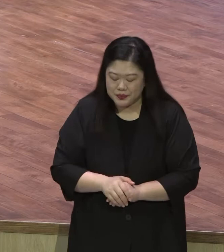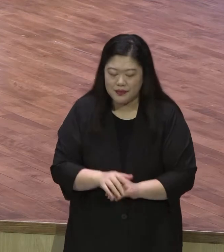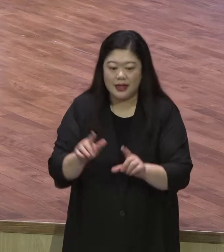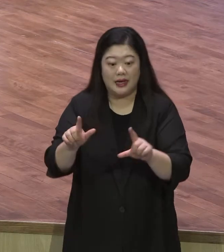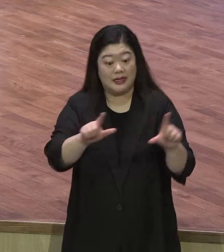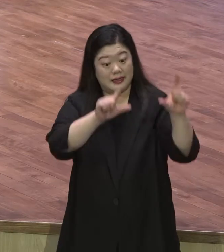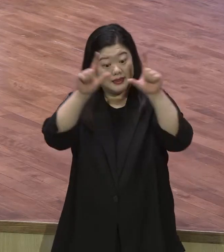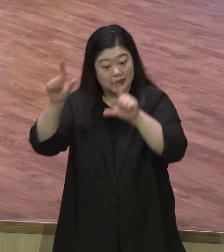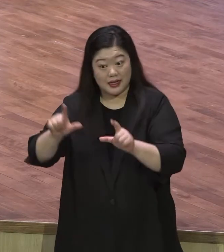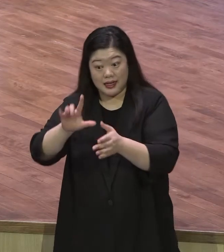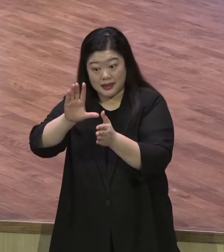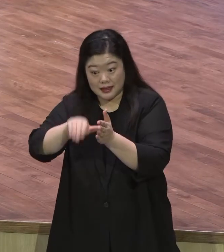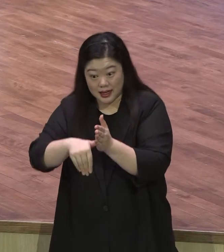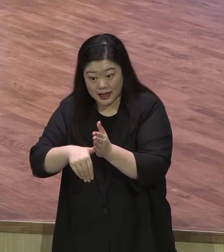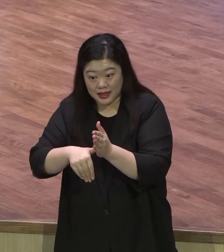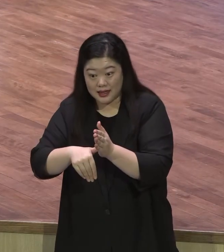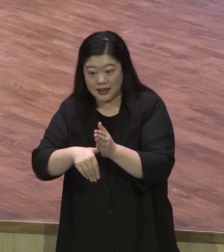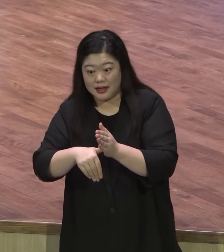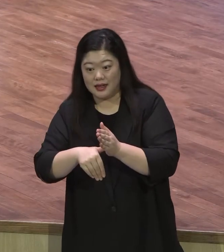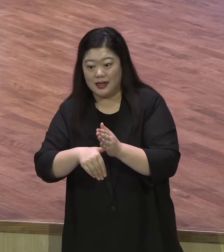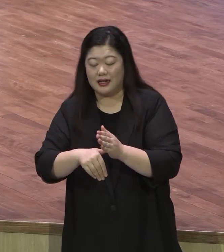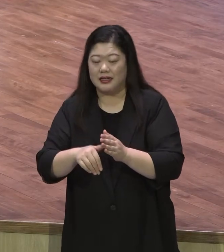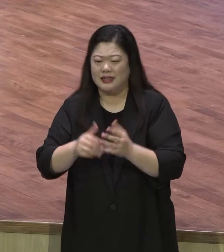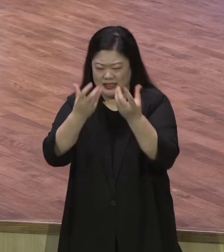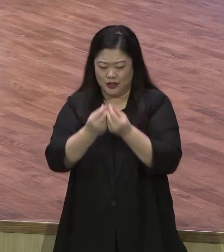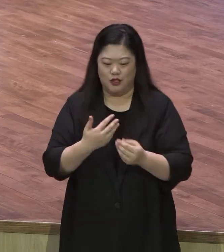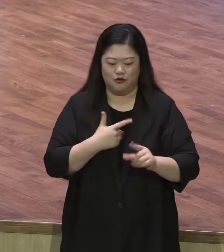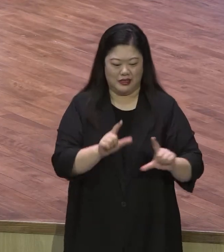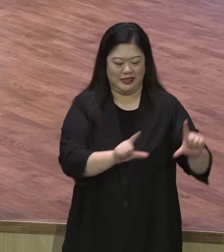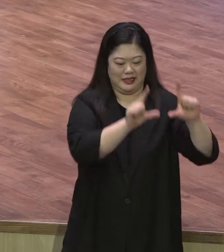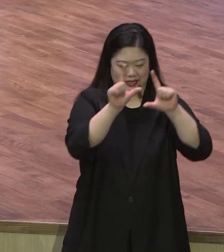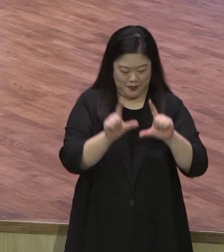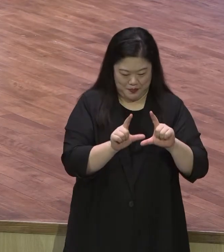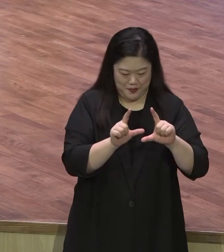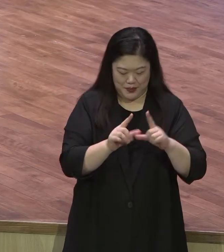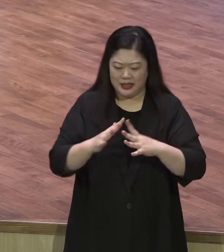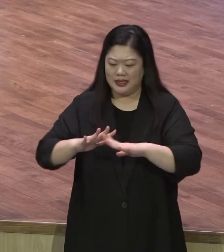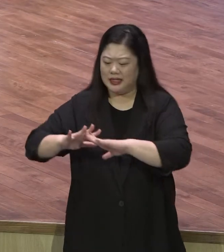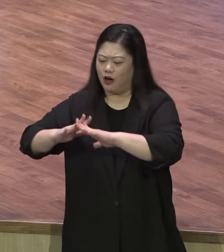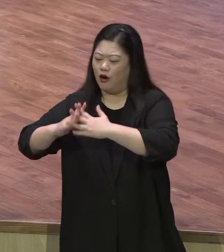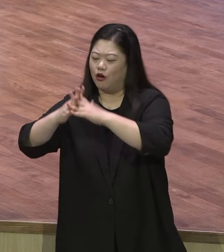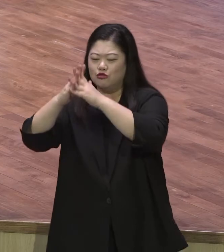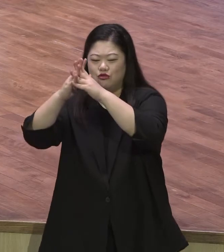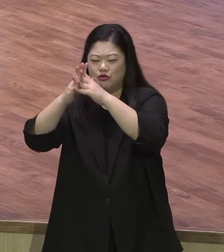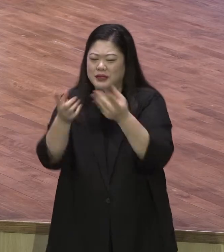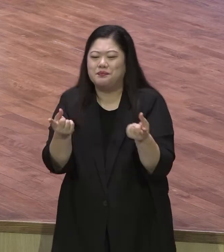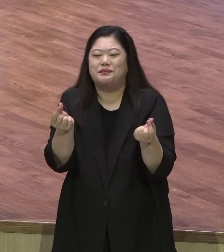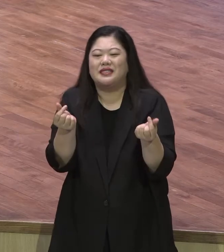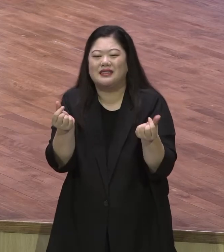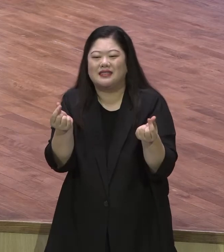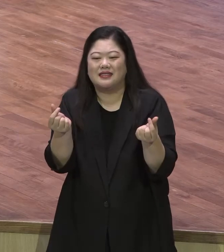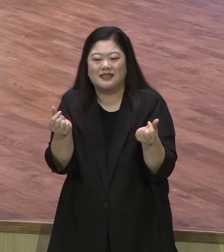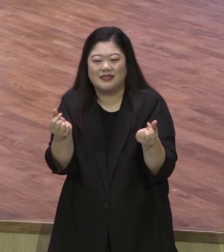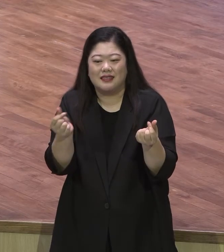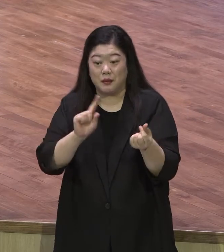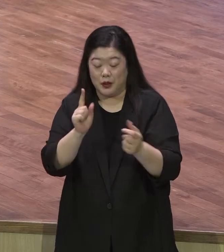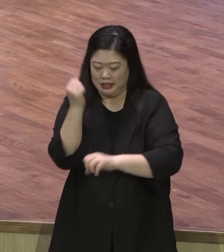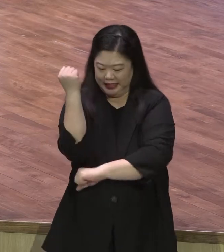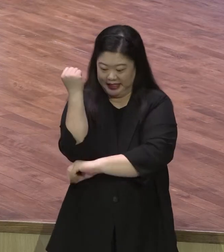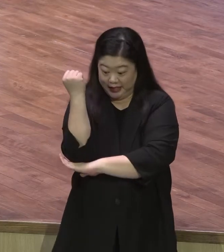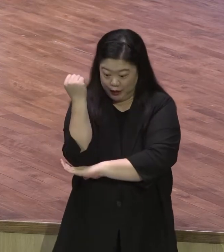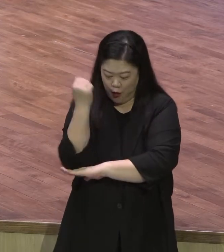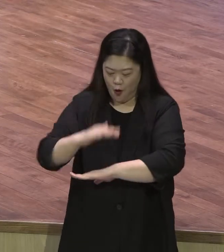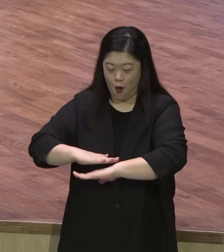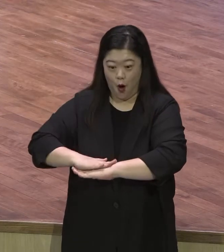이 인생을 살면서 이걸 인생을 건축에 비유합니다. 건축에 인생을 살아가는 인생을 기초를 닦고